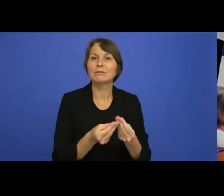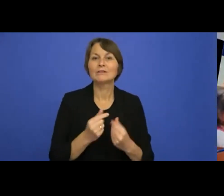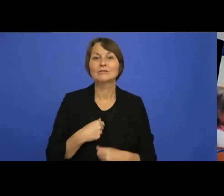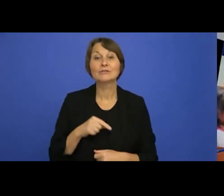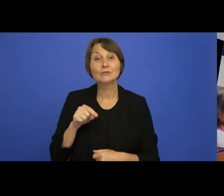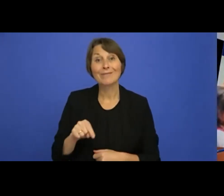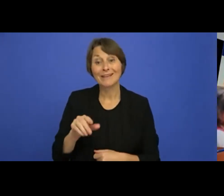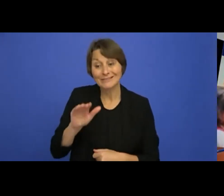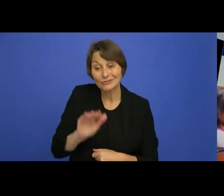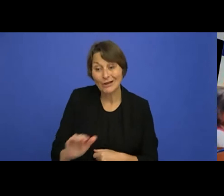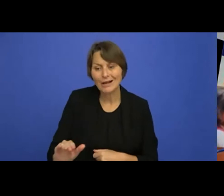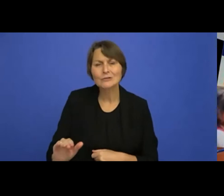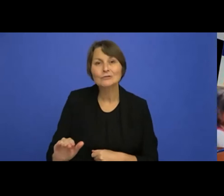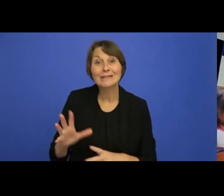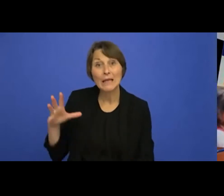ces expériences.